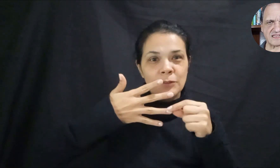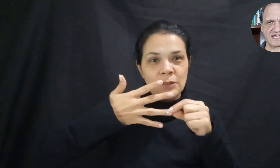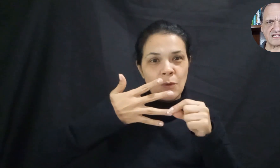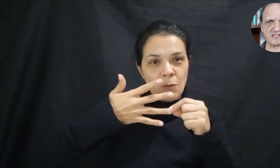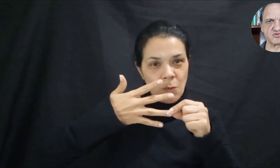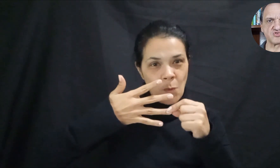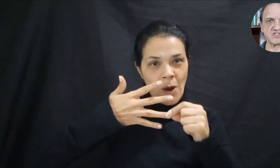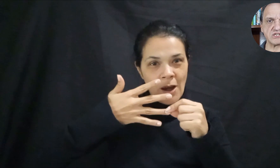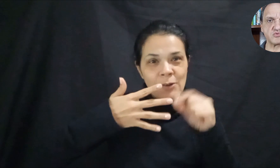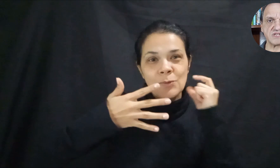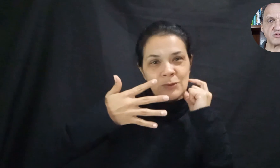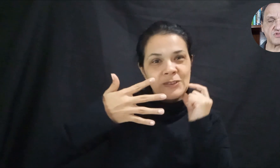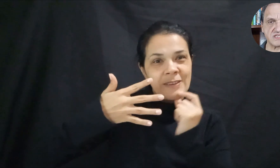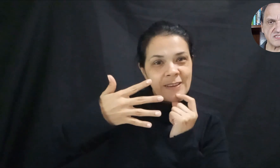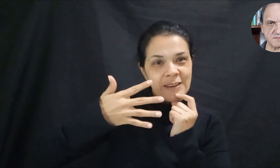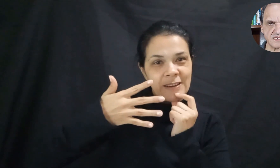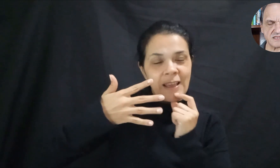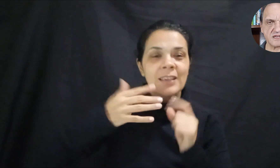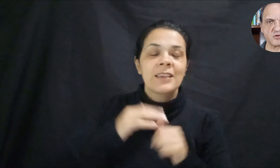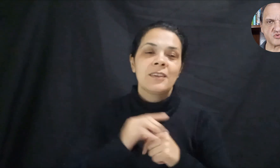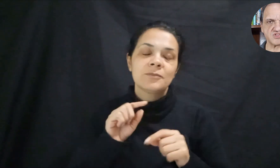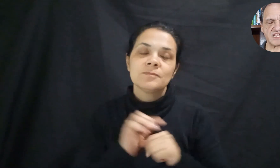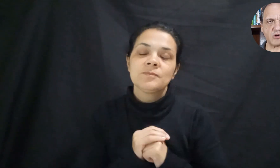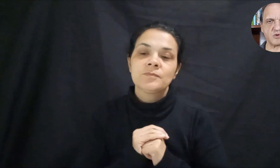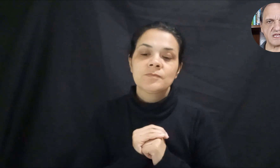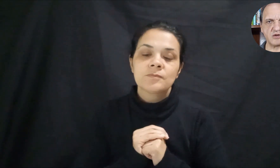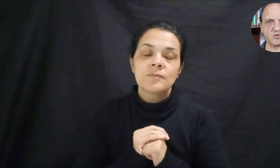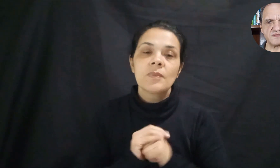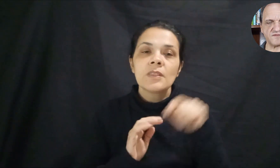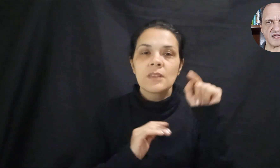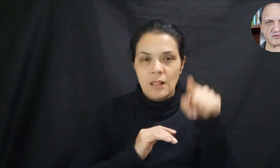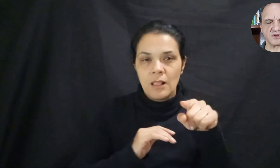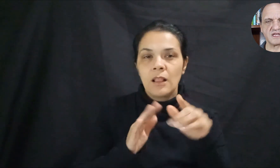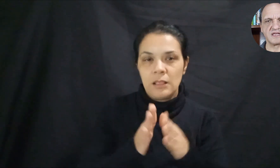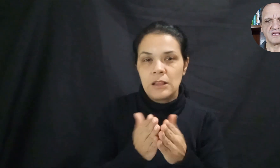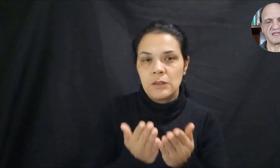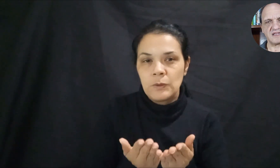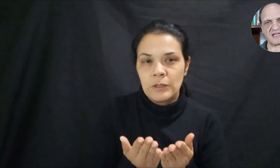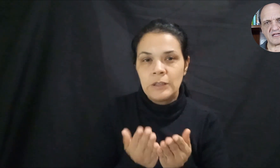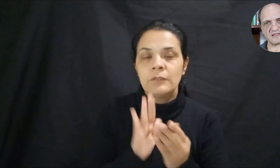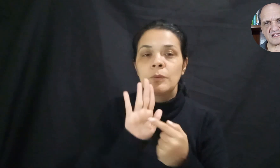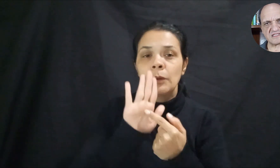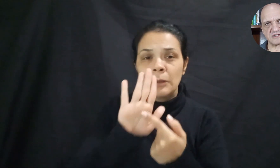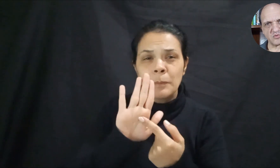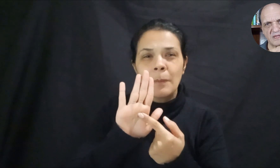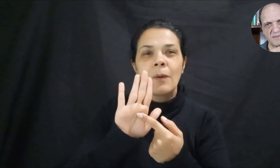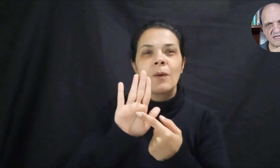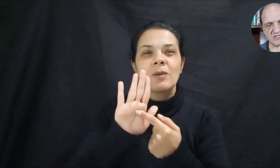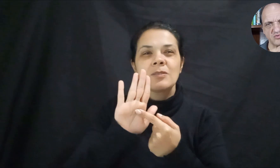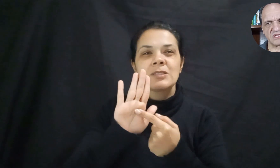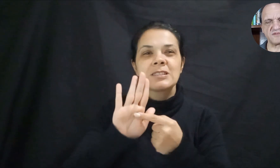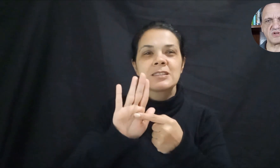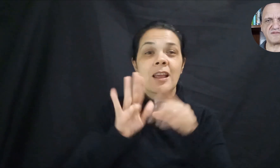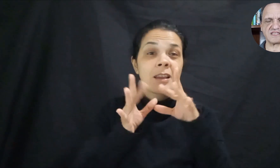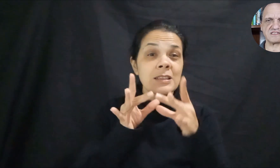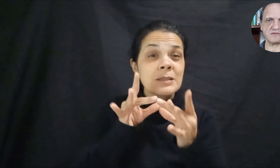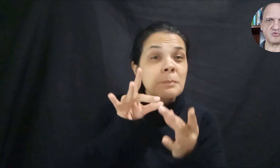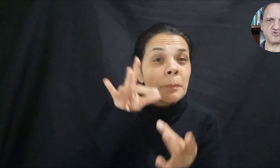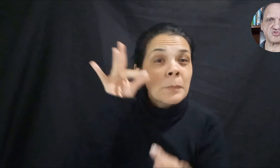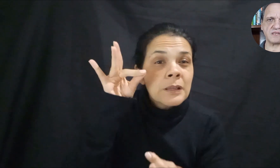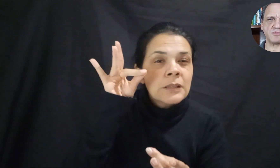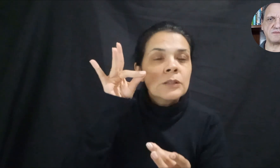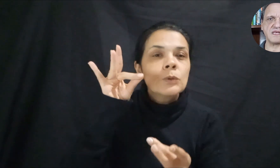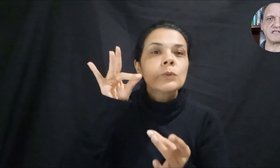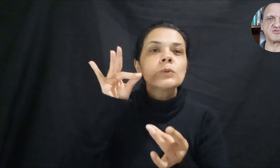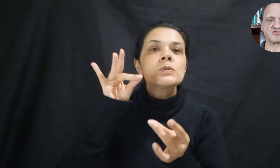Allan Kardec, dentro dos 5 da doutrina espírita. O Céu e o Inferno. E lá na segunda parte do livro, ele vai trazer